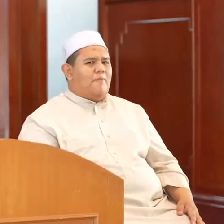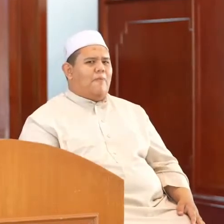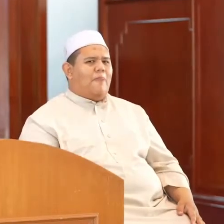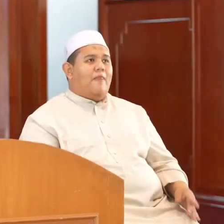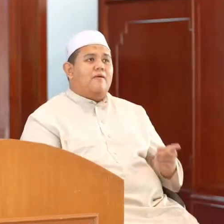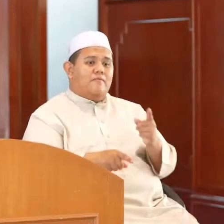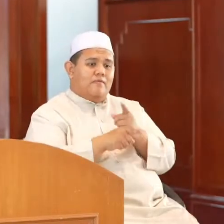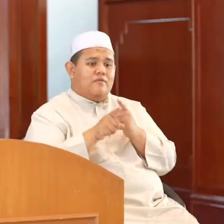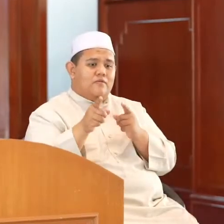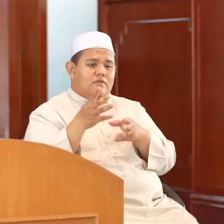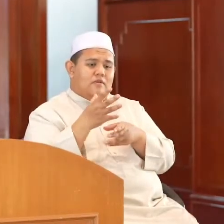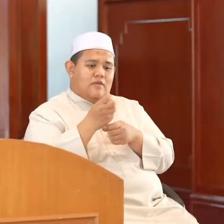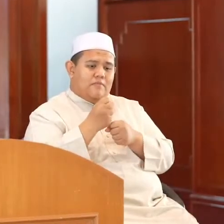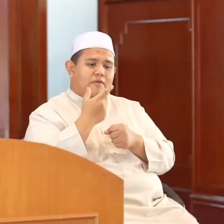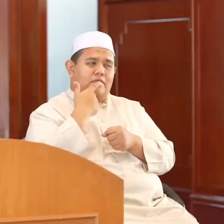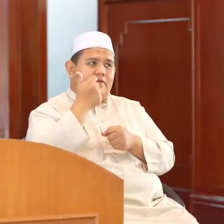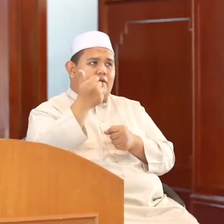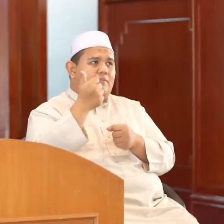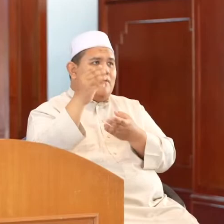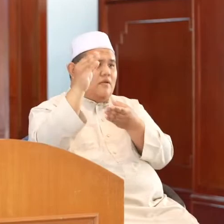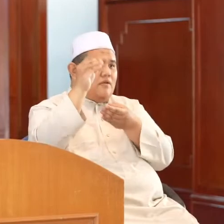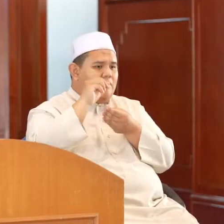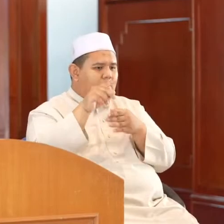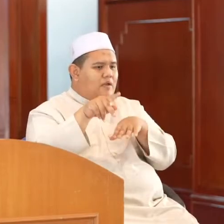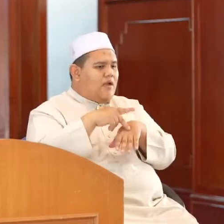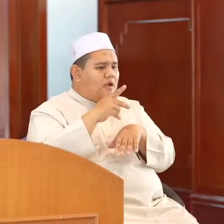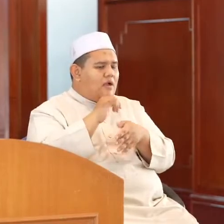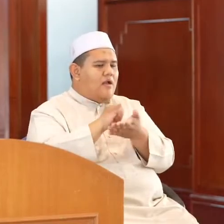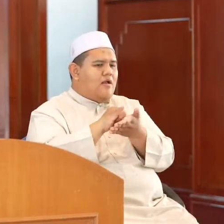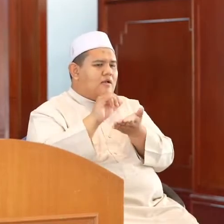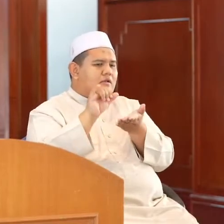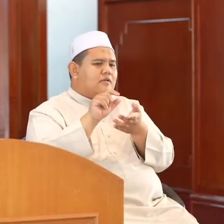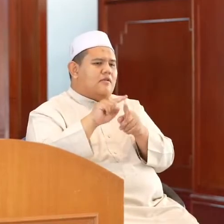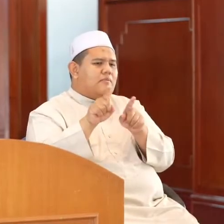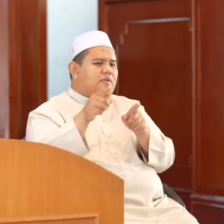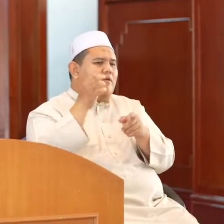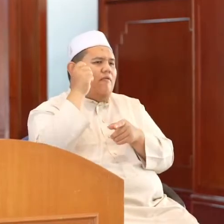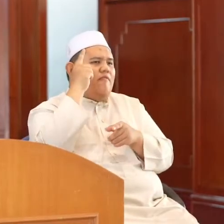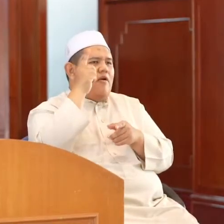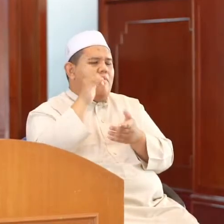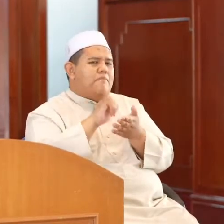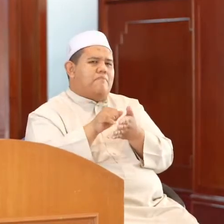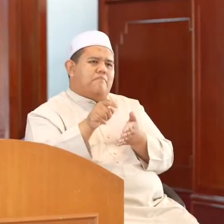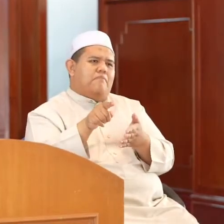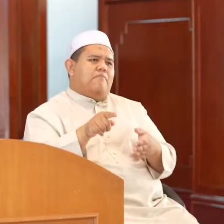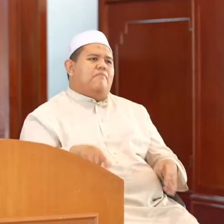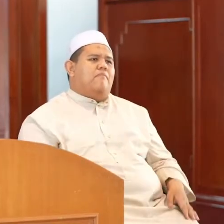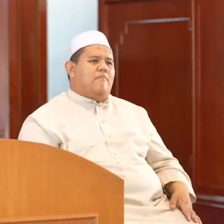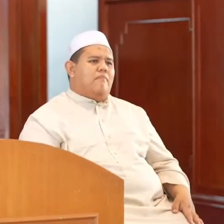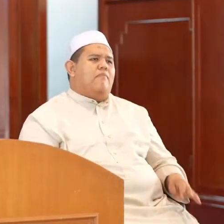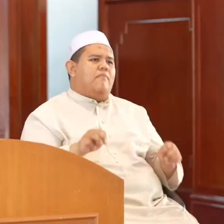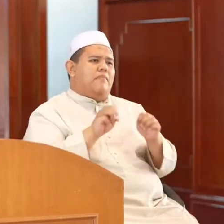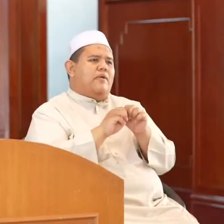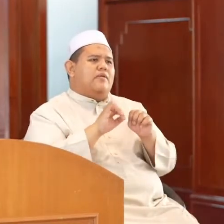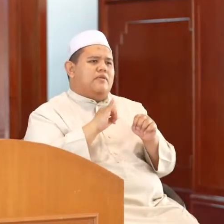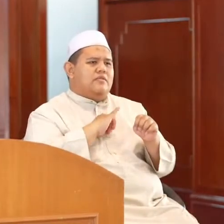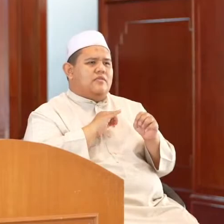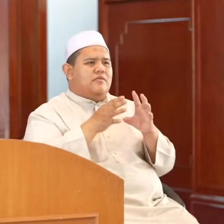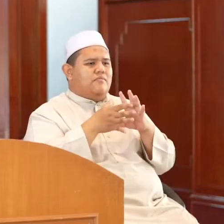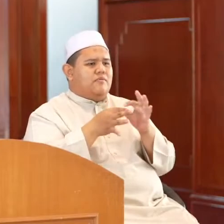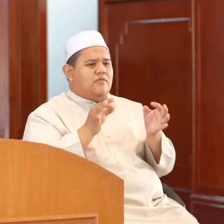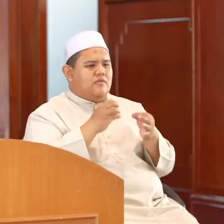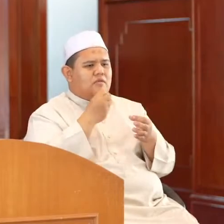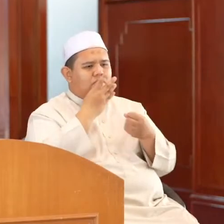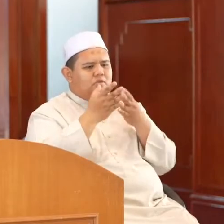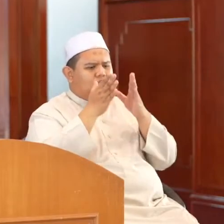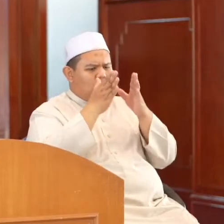Betul dia dapat nikmat, betul dia guna nikmat, tapi dia faham. Macam saya kisahkan orang-orang